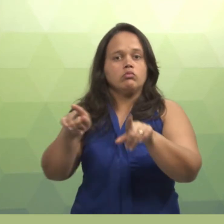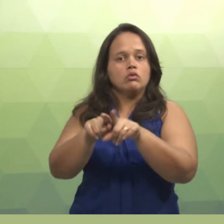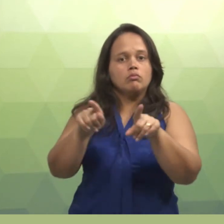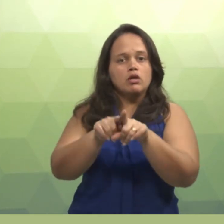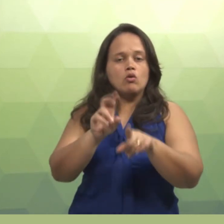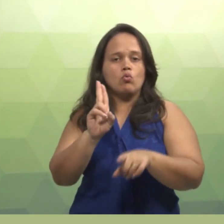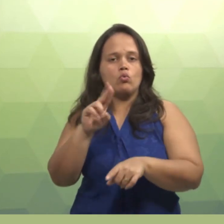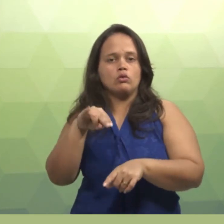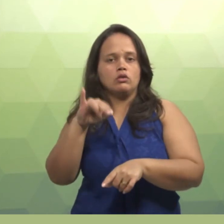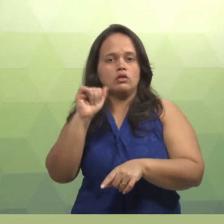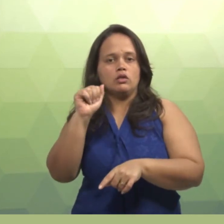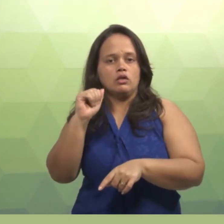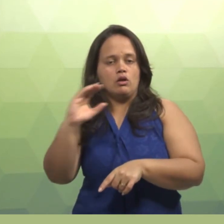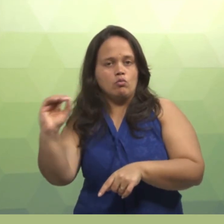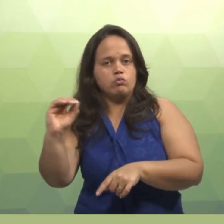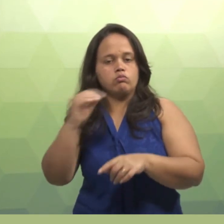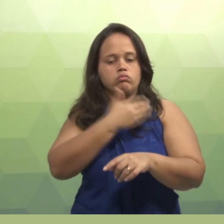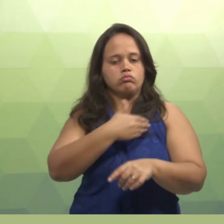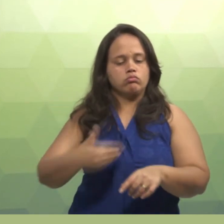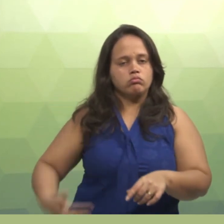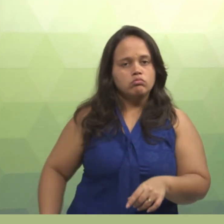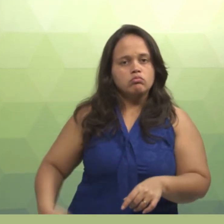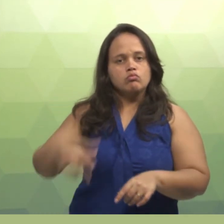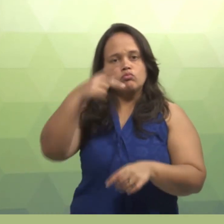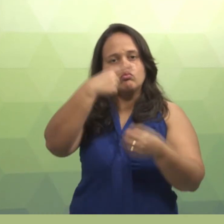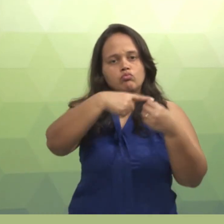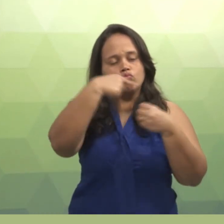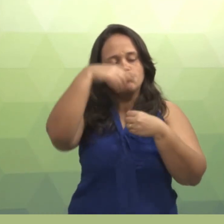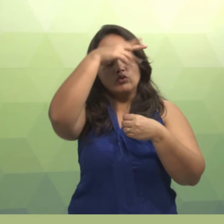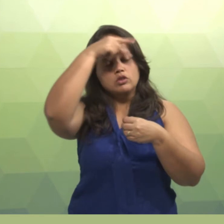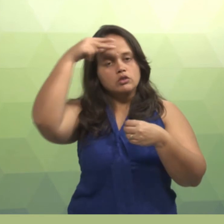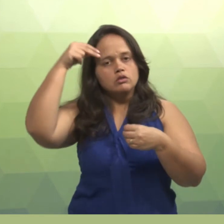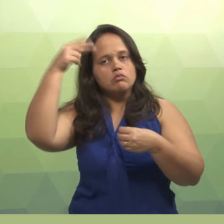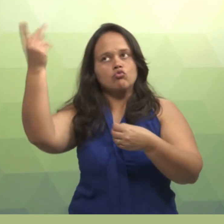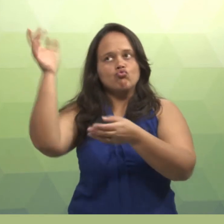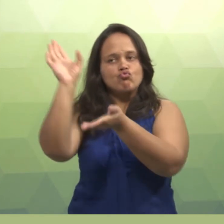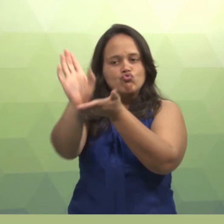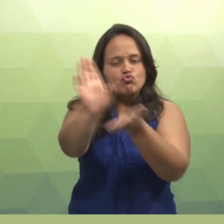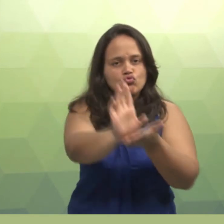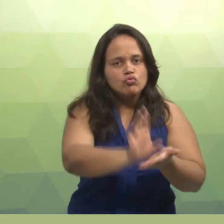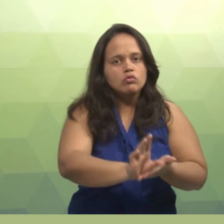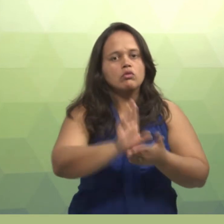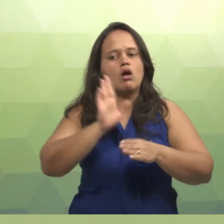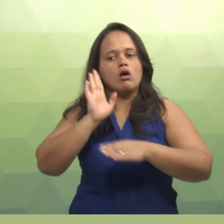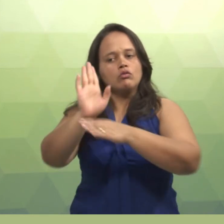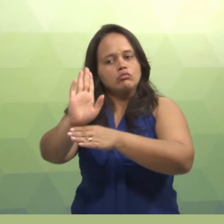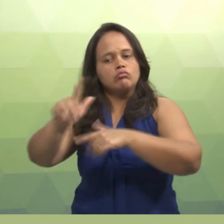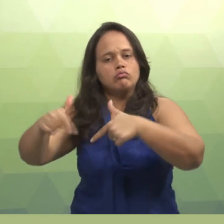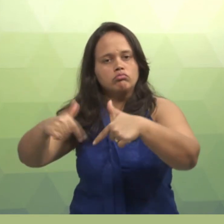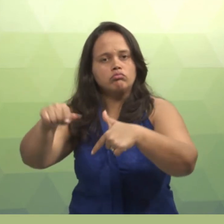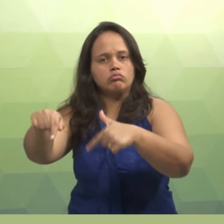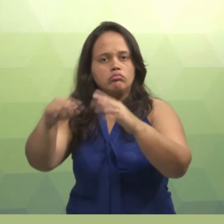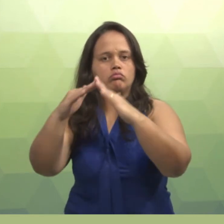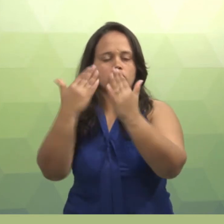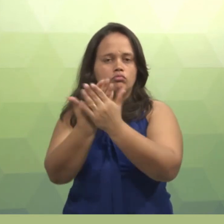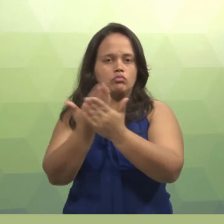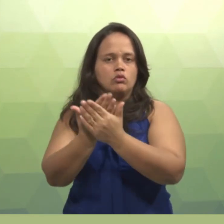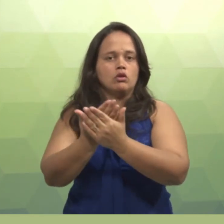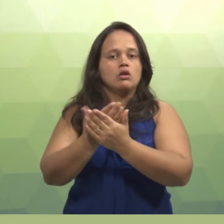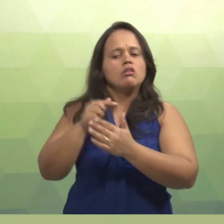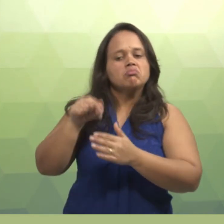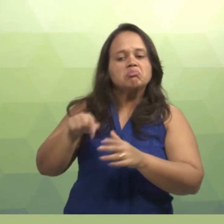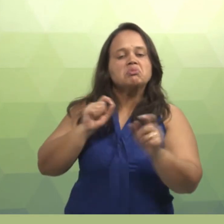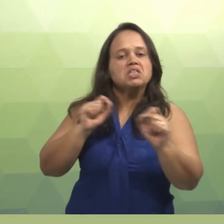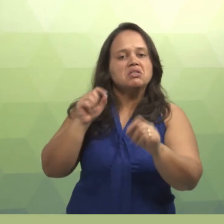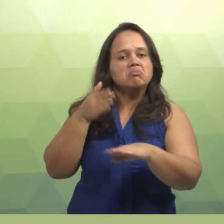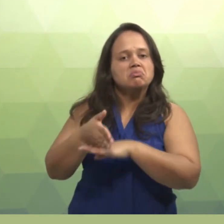no cumprimento dos objetivos pedagógicos da escola. As caixas escolares são compostas de associados efetivos e